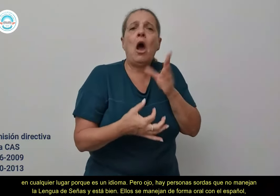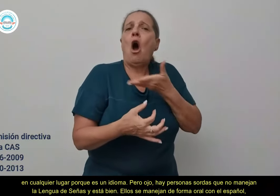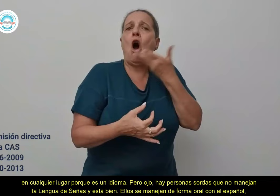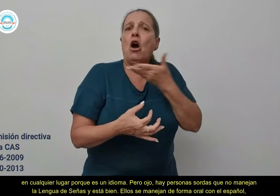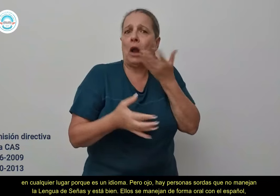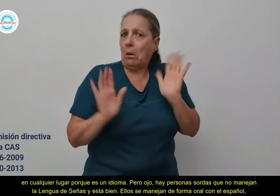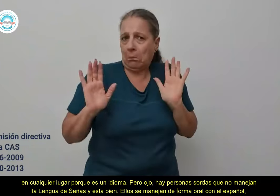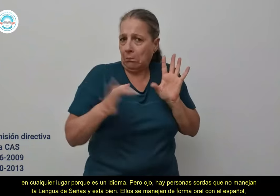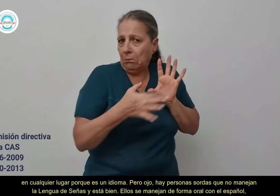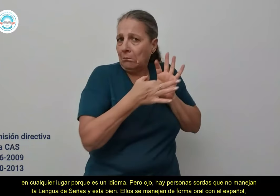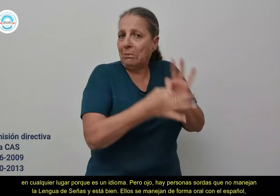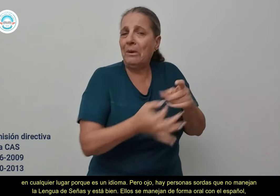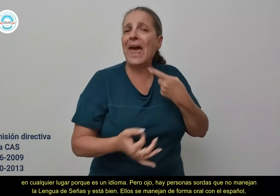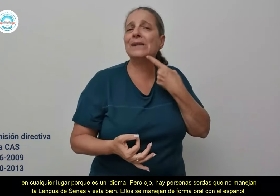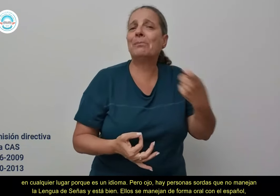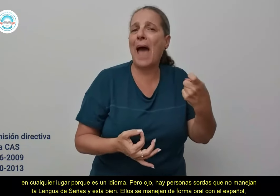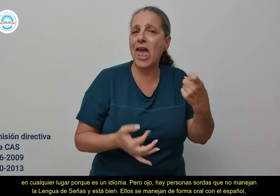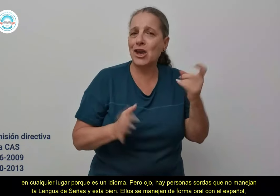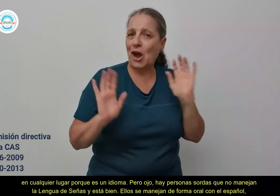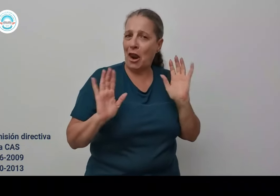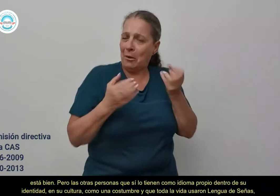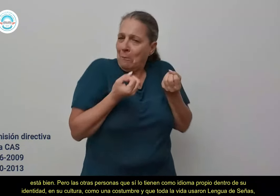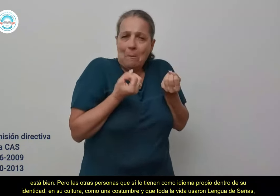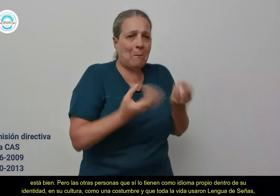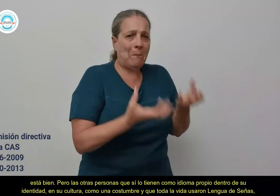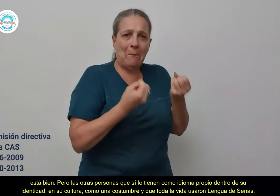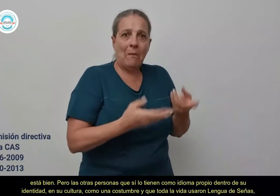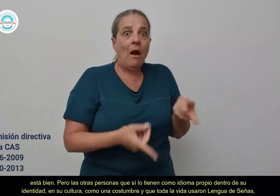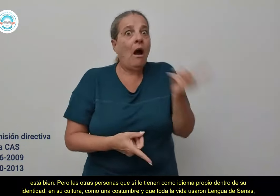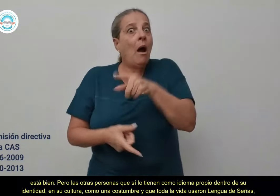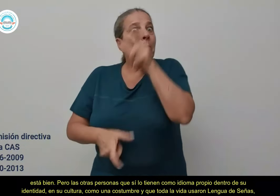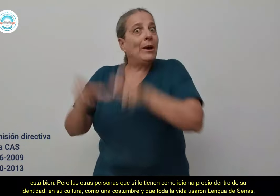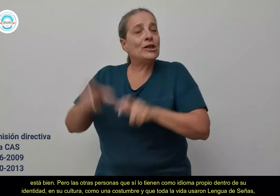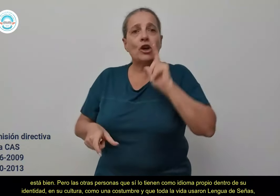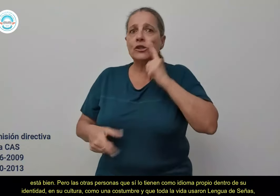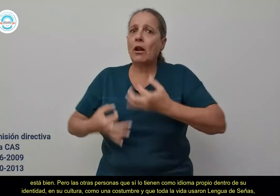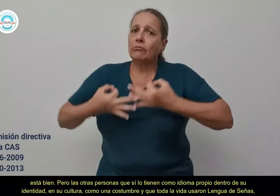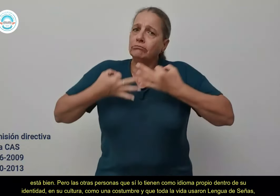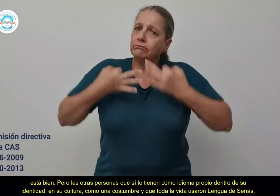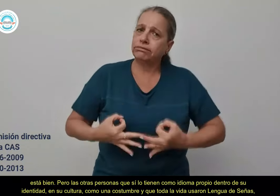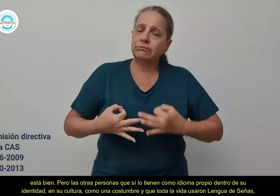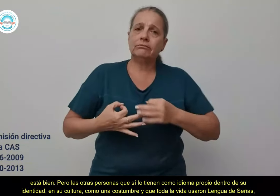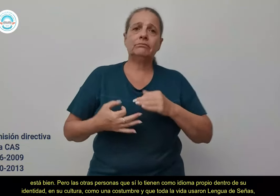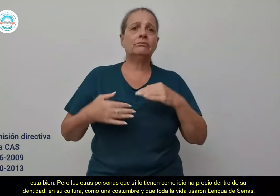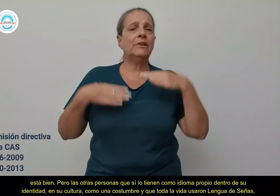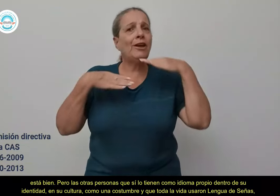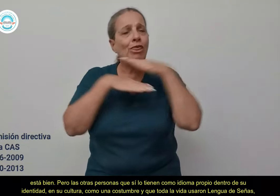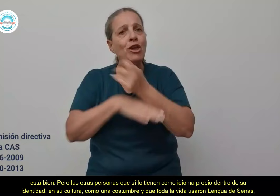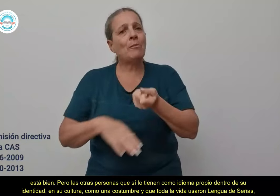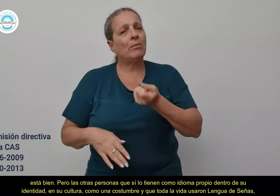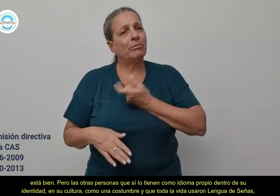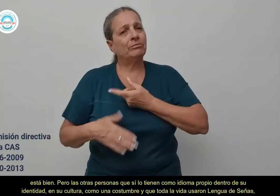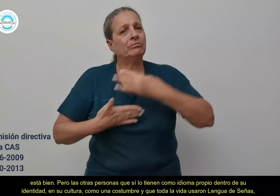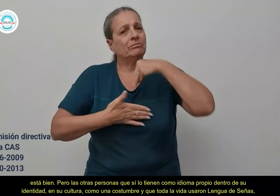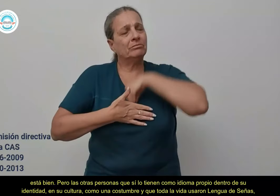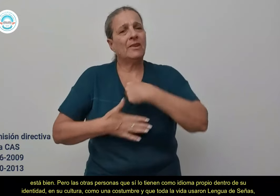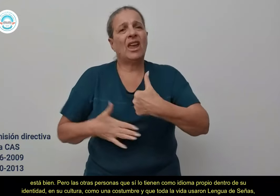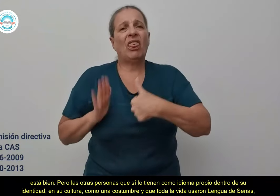se manejan de forma oral con el español. Está bien. Pero las otras personas que sí lo tienen como idioma propio dentro